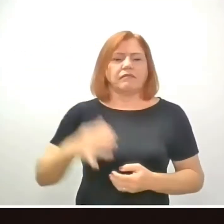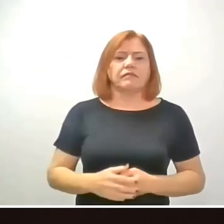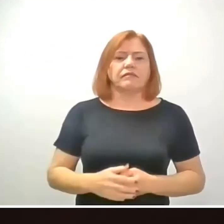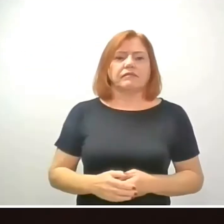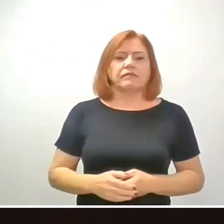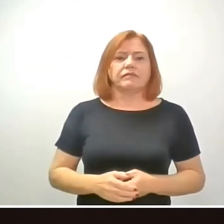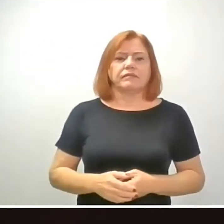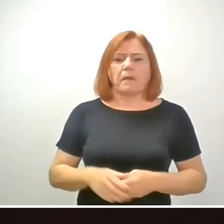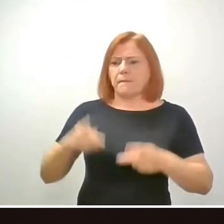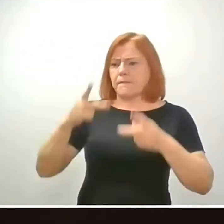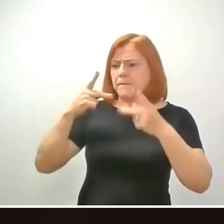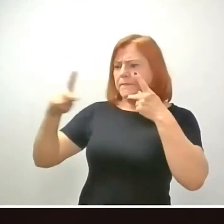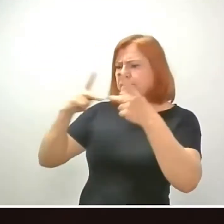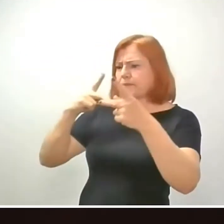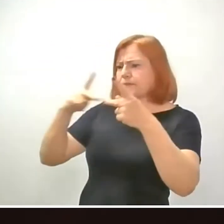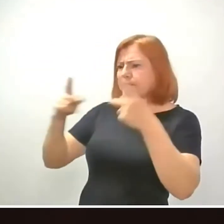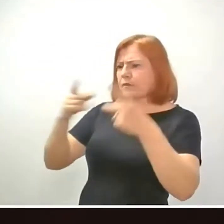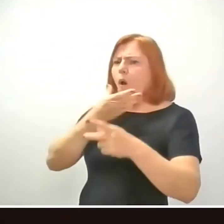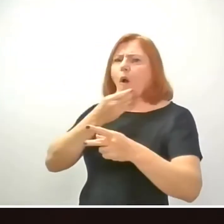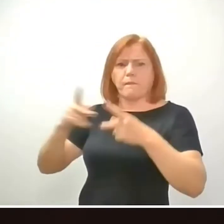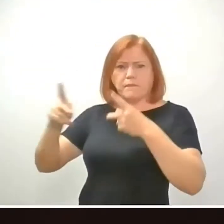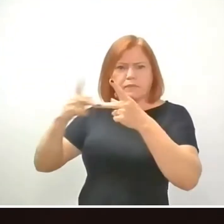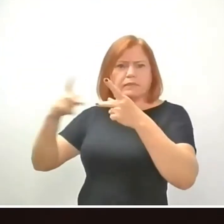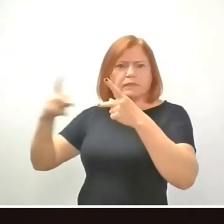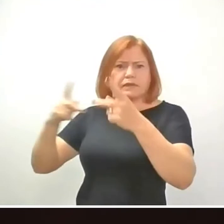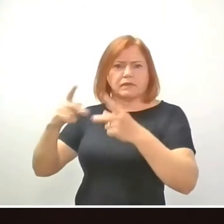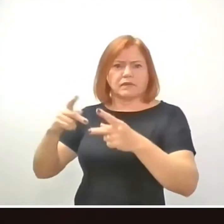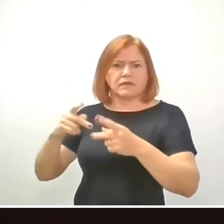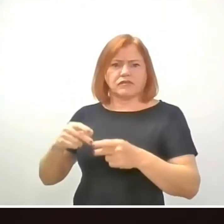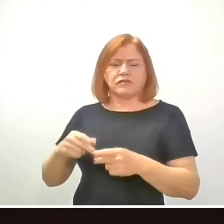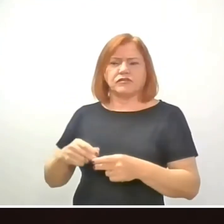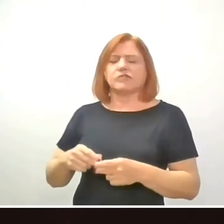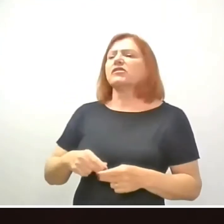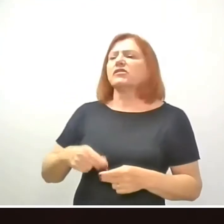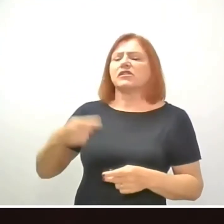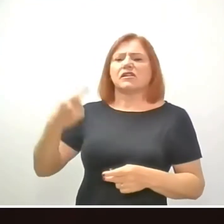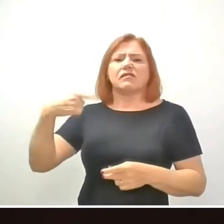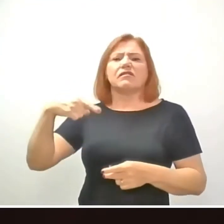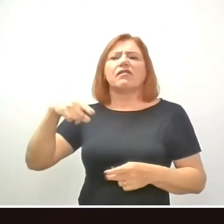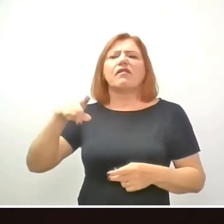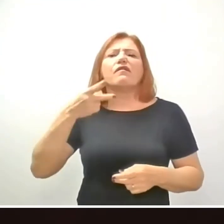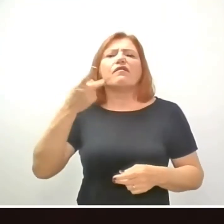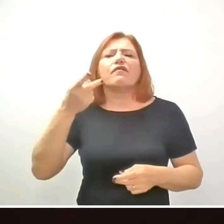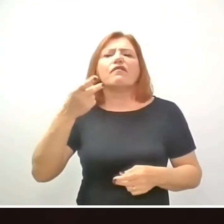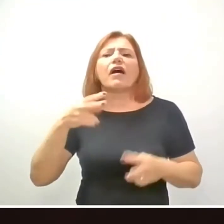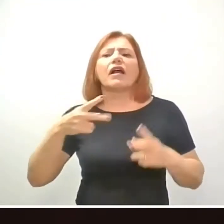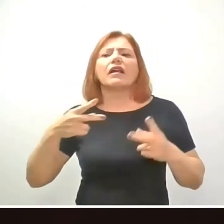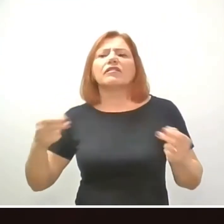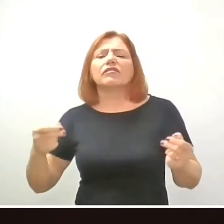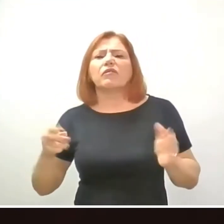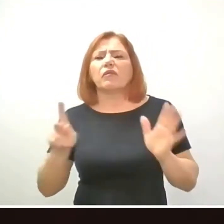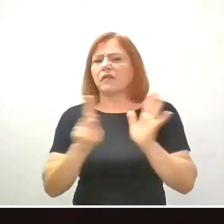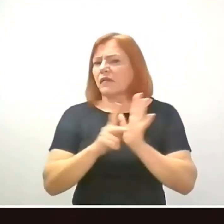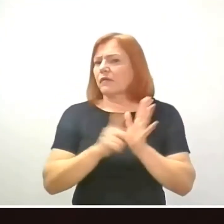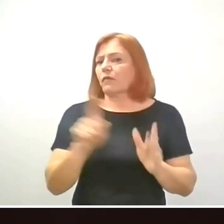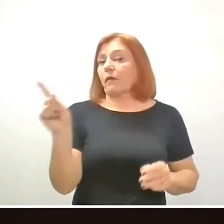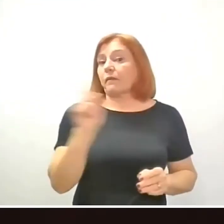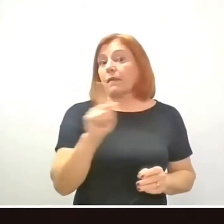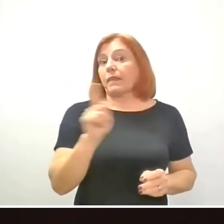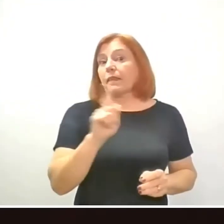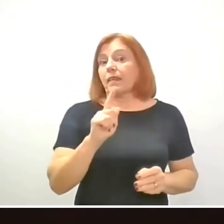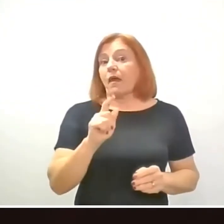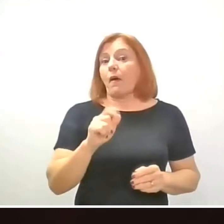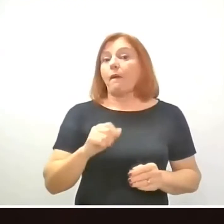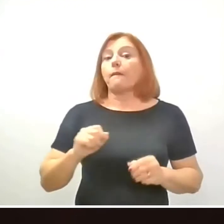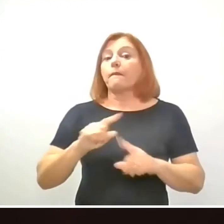tem mensagem própria. Um mensageiro leva a mensagem de Deus. Então, como Paulo fala ao